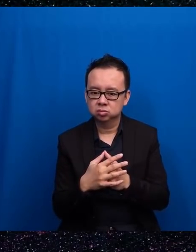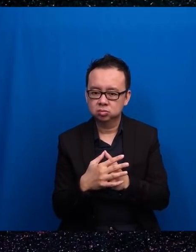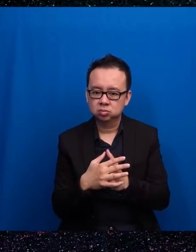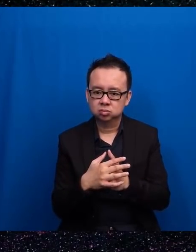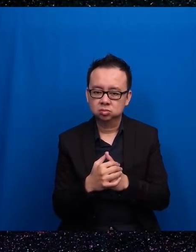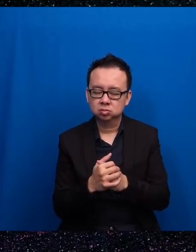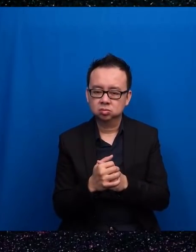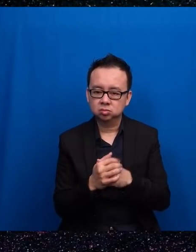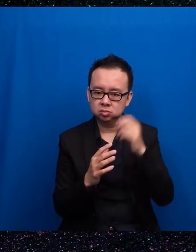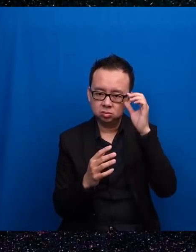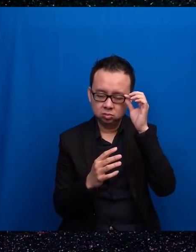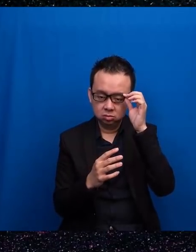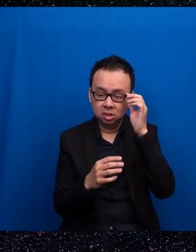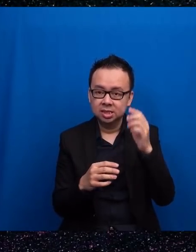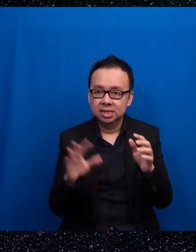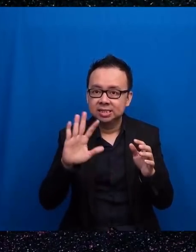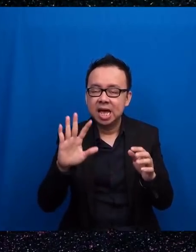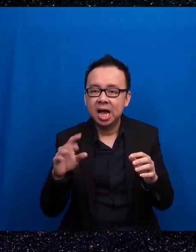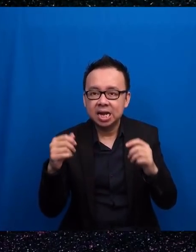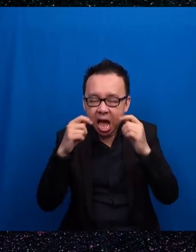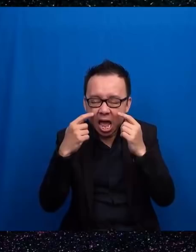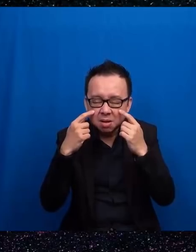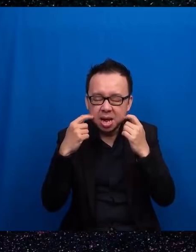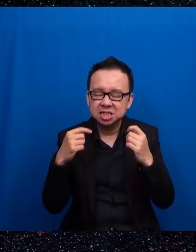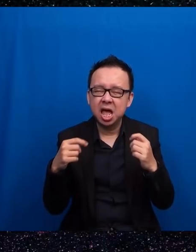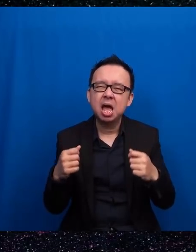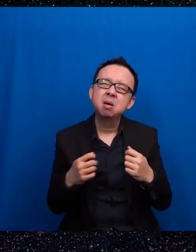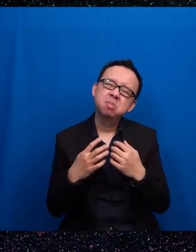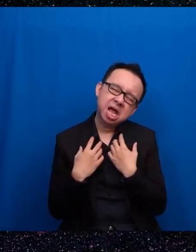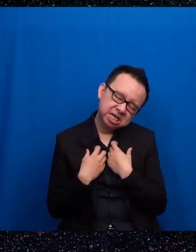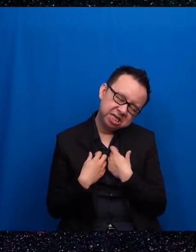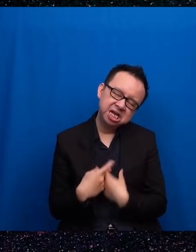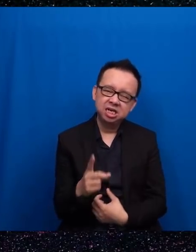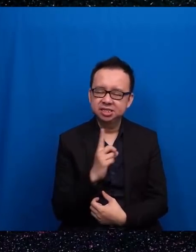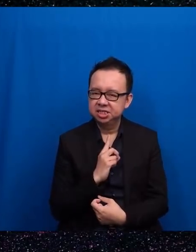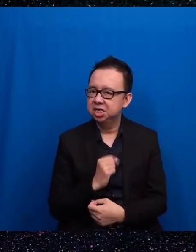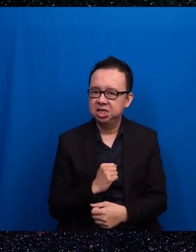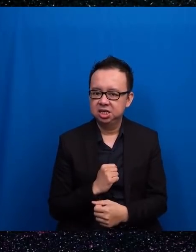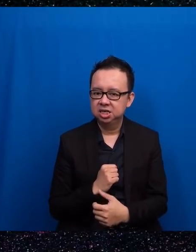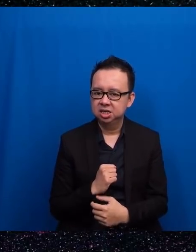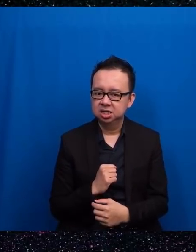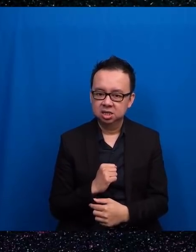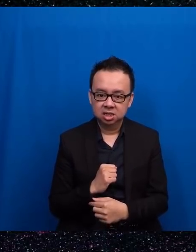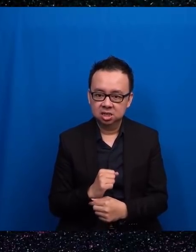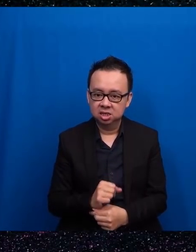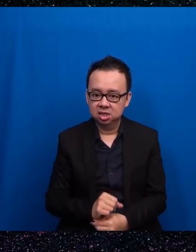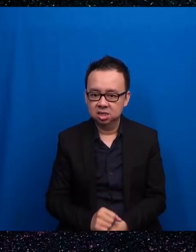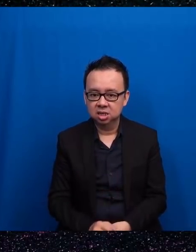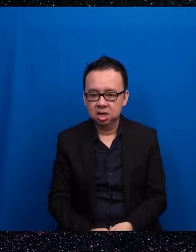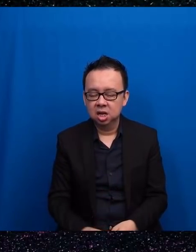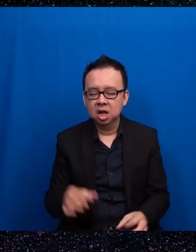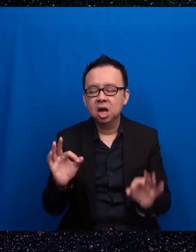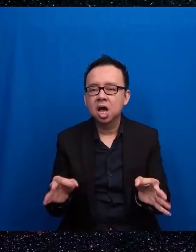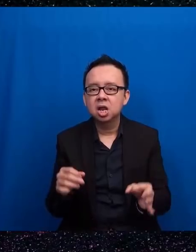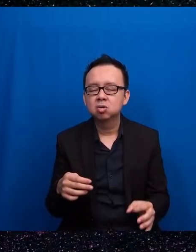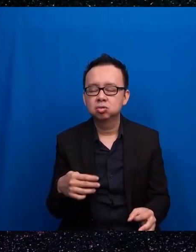ditabung dalam kirbat Allah. Air mata mengasihani diri sendiri nggak masuk kategori. Jadi kalau sekarang saya sudah menangis, ya udah nih semua sepi,